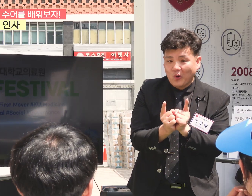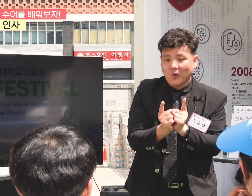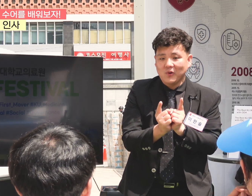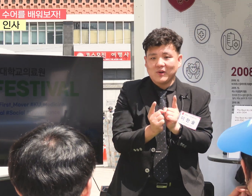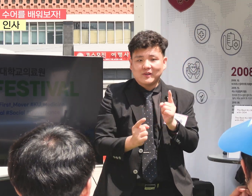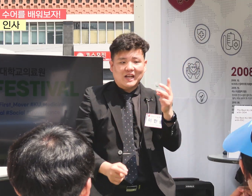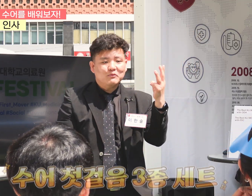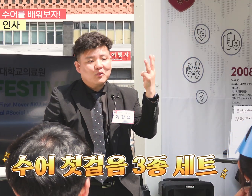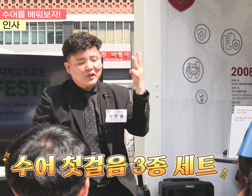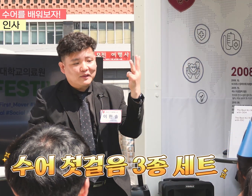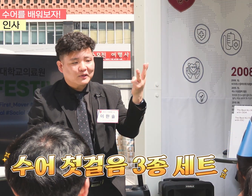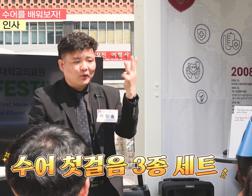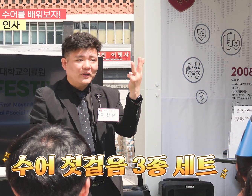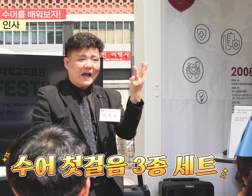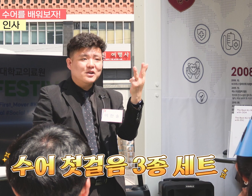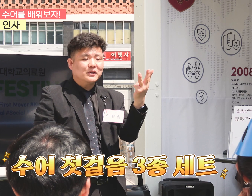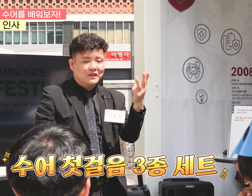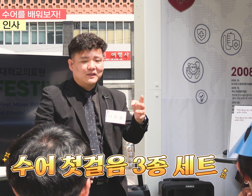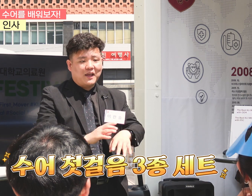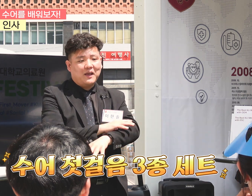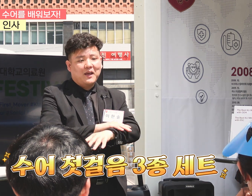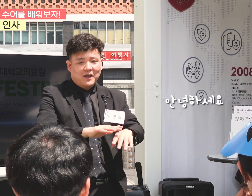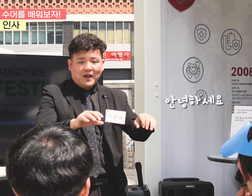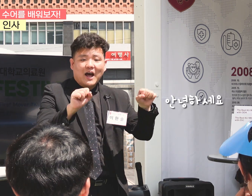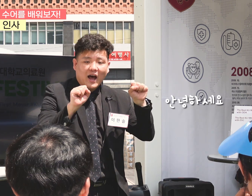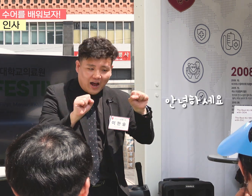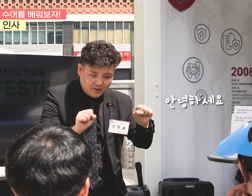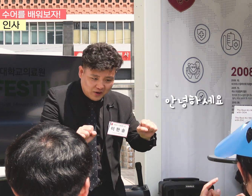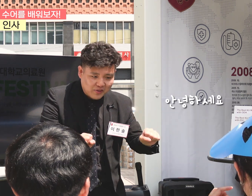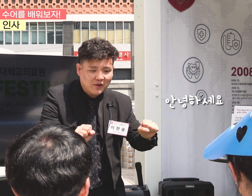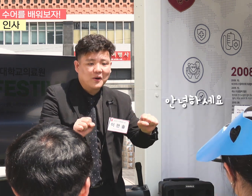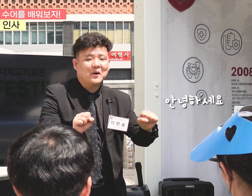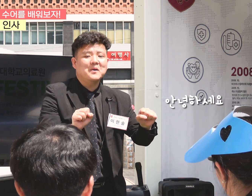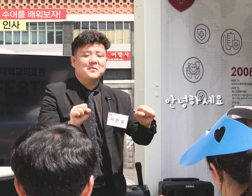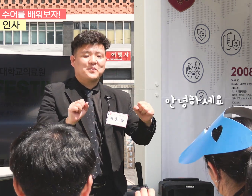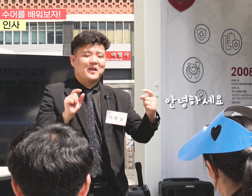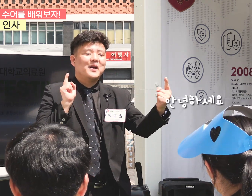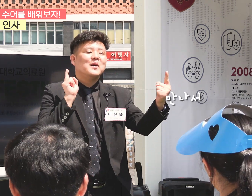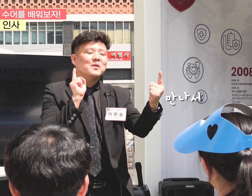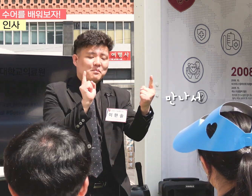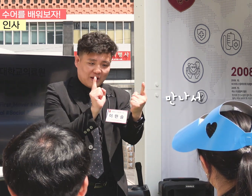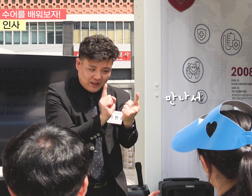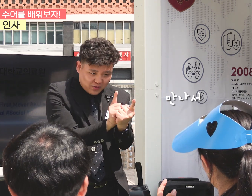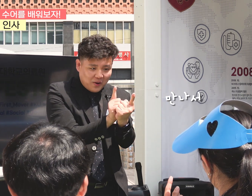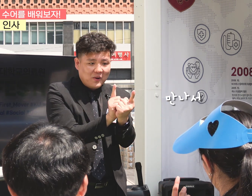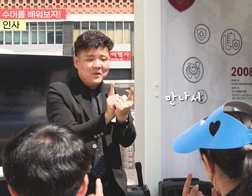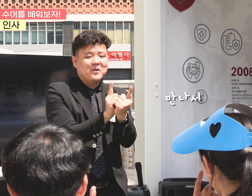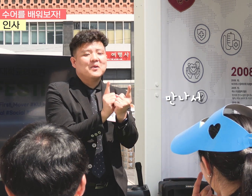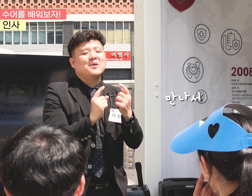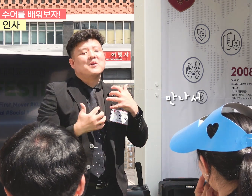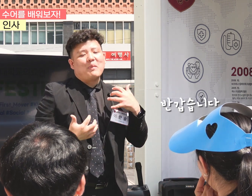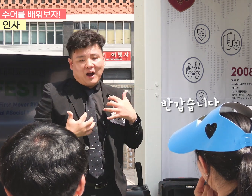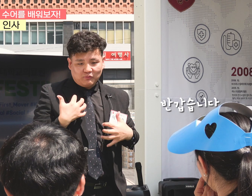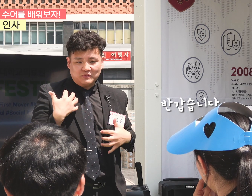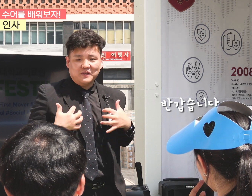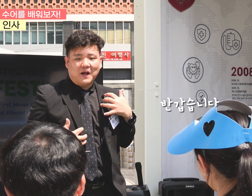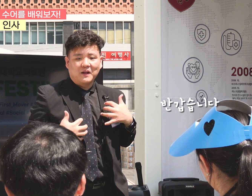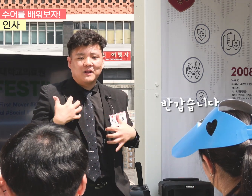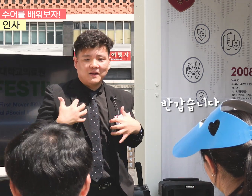보통 3종 센트를 저희가 알려드리는데, 안녕하세요, 만나서 반갑습니다.